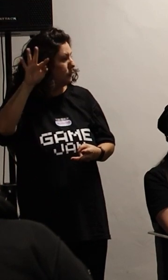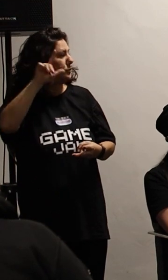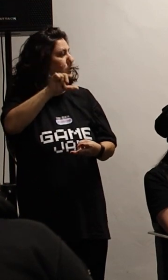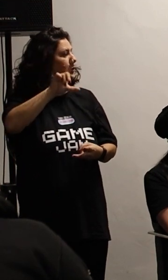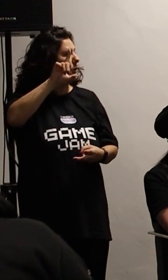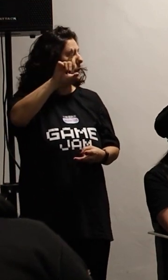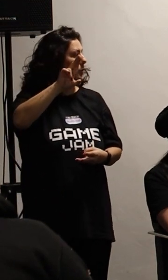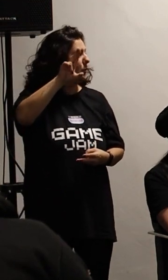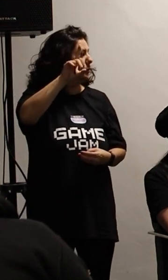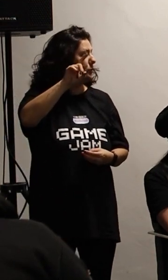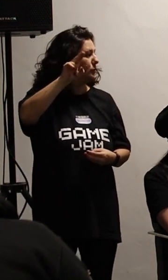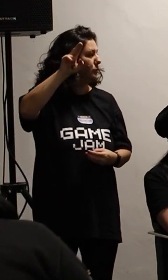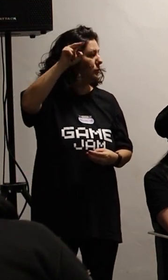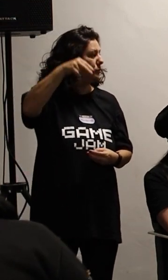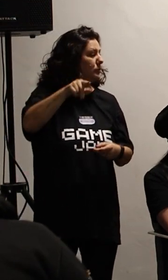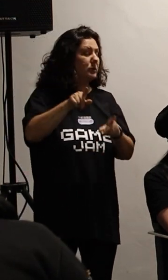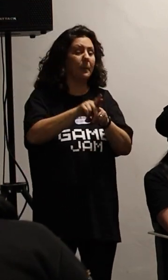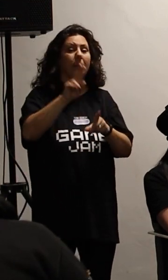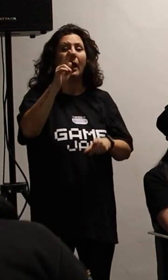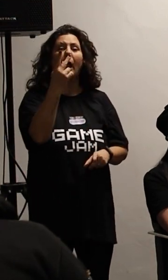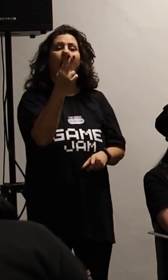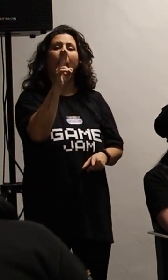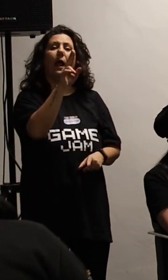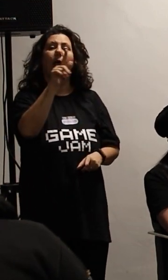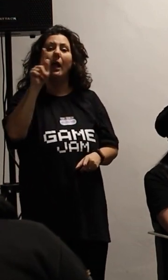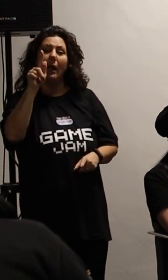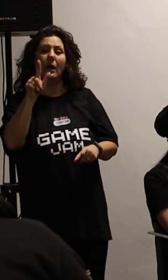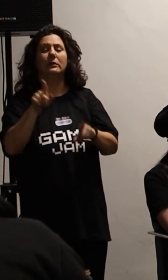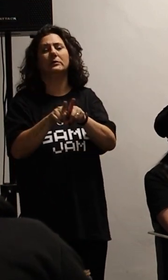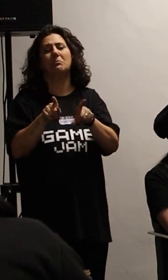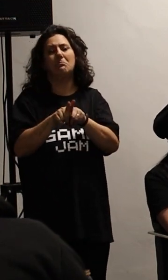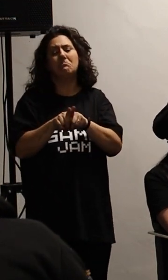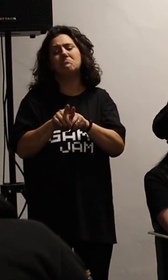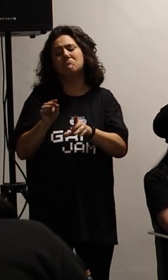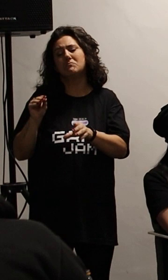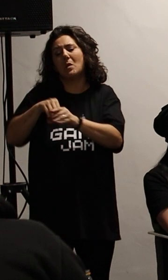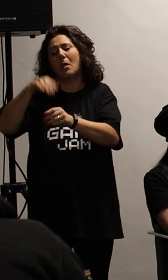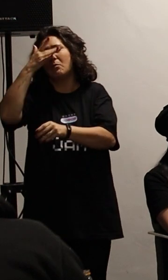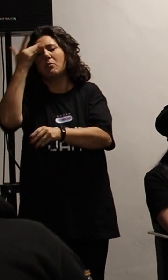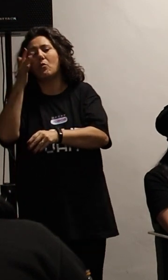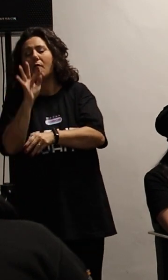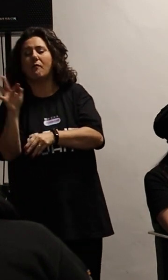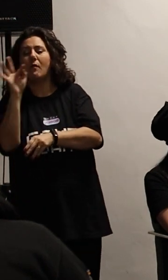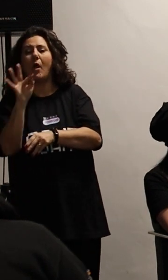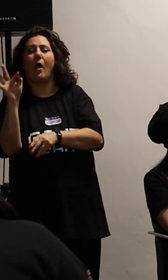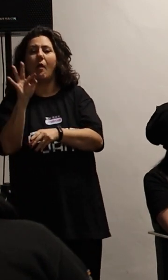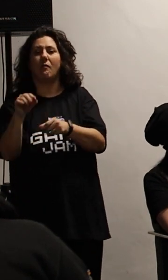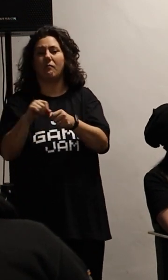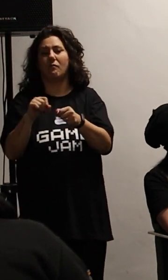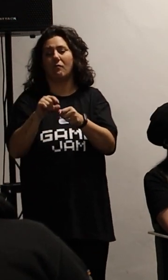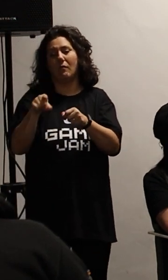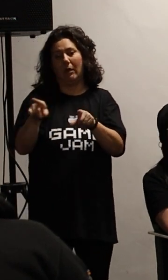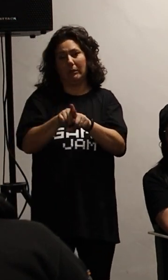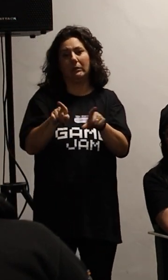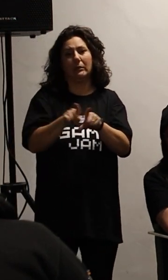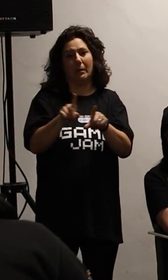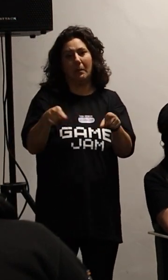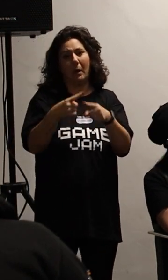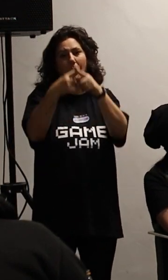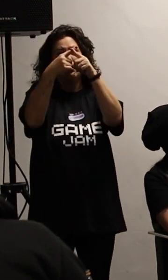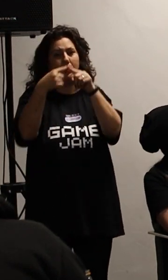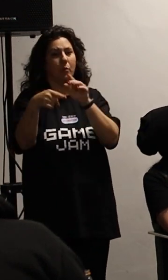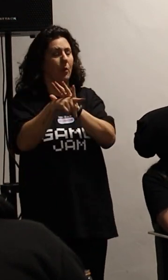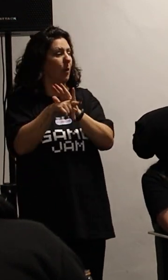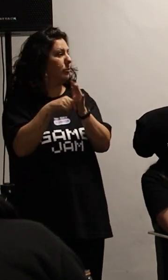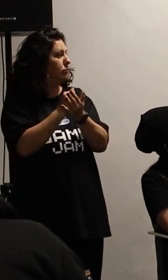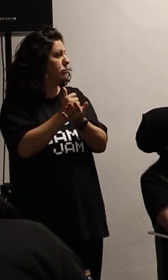São Paulo, que é a HUG, que é do Hub Universitário de Games, que é um pessoal da universidade. Pode